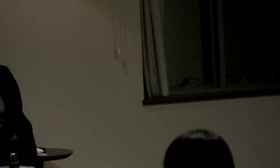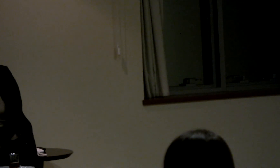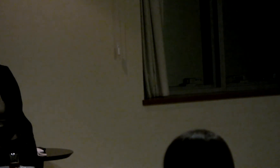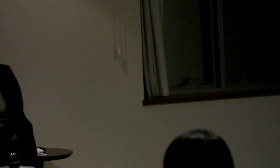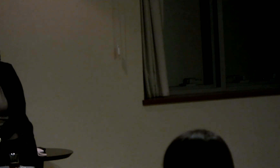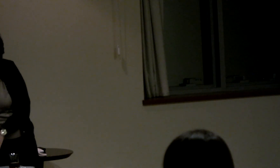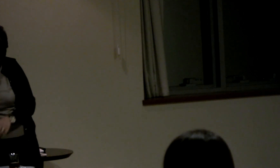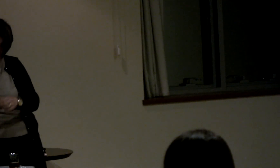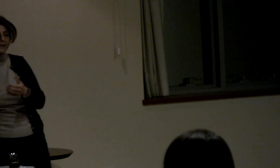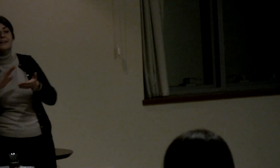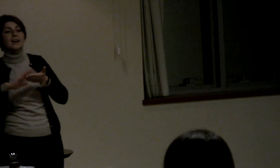Ha, evet, arkadaş.